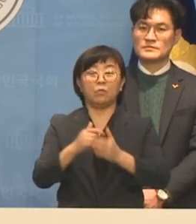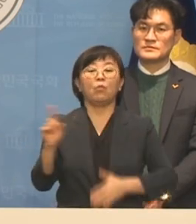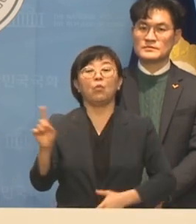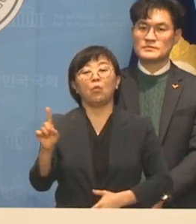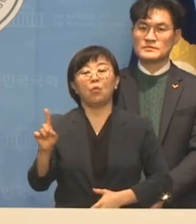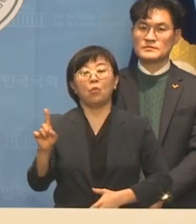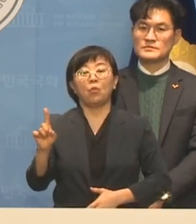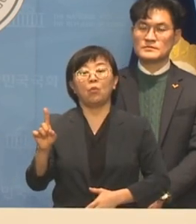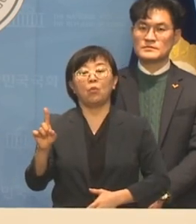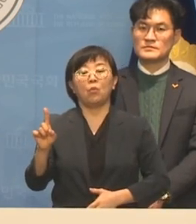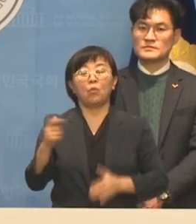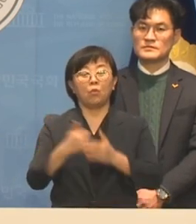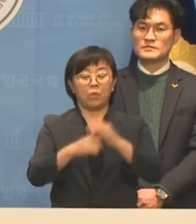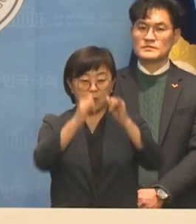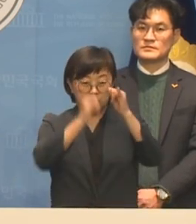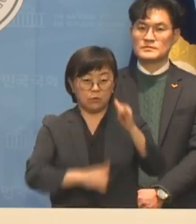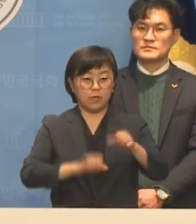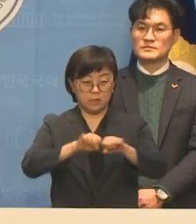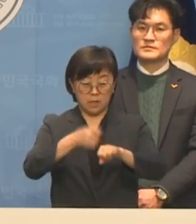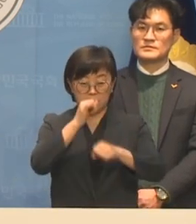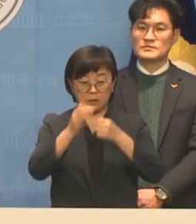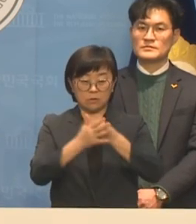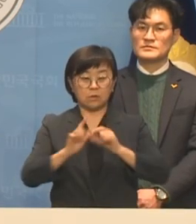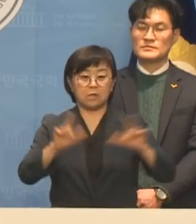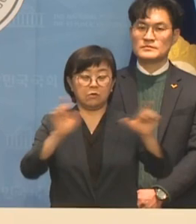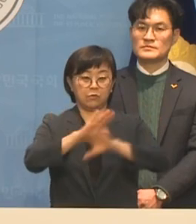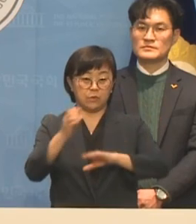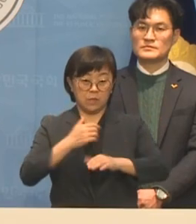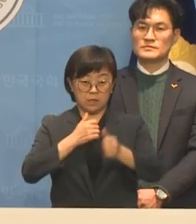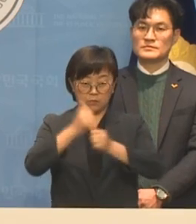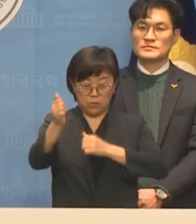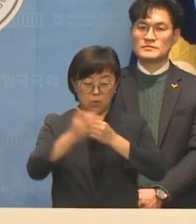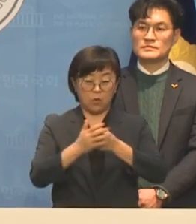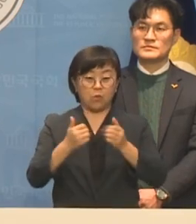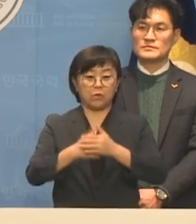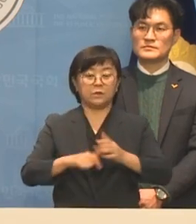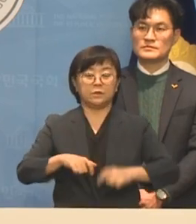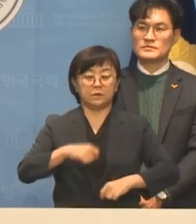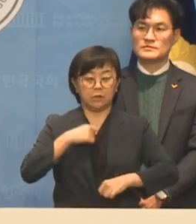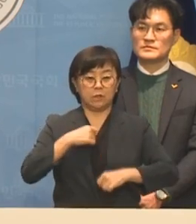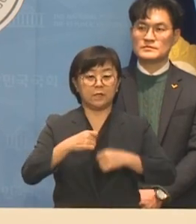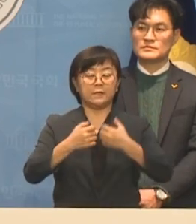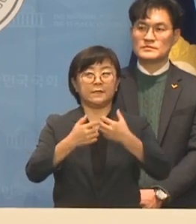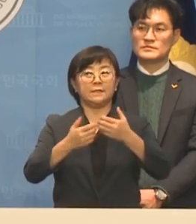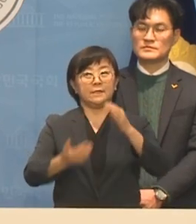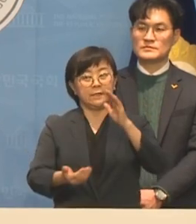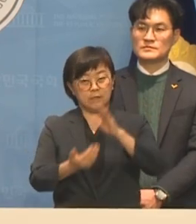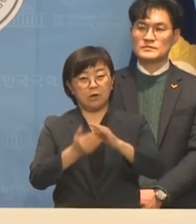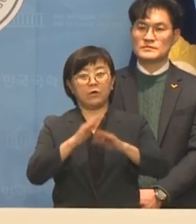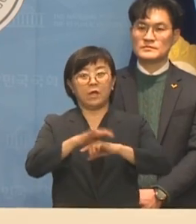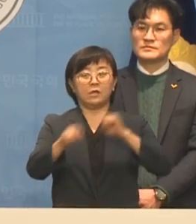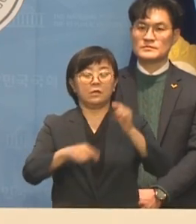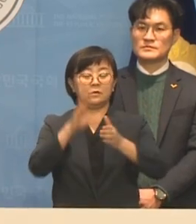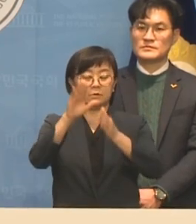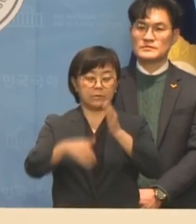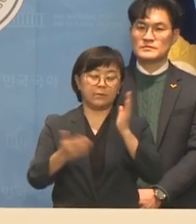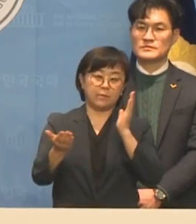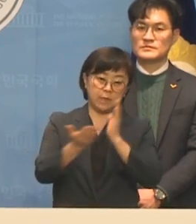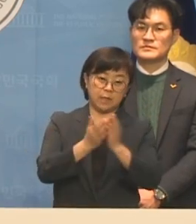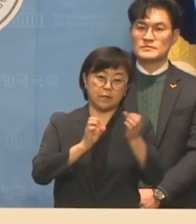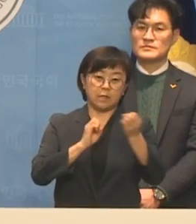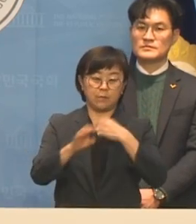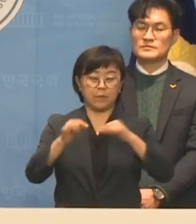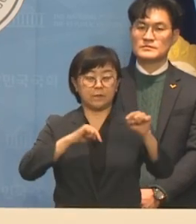무엇보다도 인류의 재앙으로 다가올 기후위기를 극복하고 기후 정의를 실현해야 한다는 시대 정신에 적극적으로